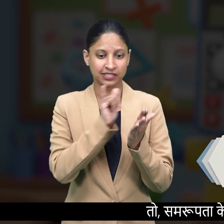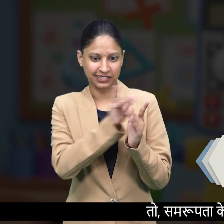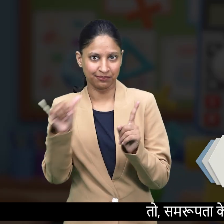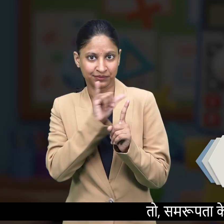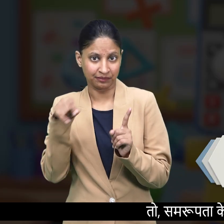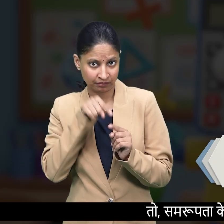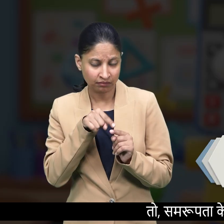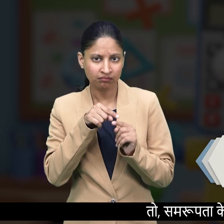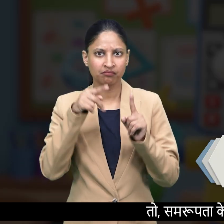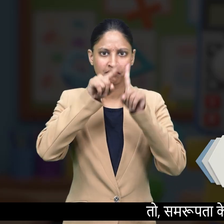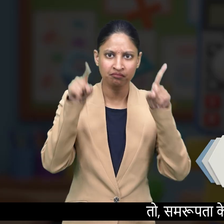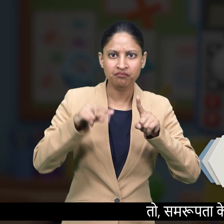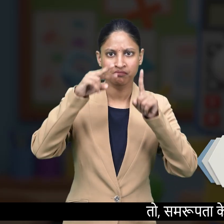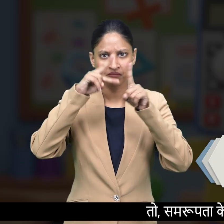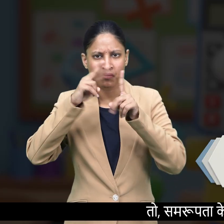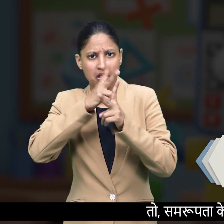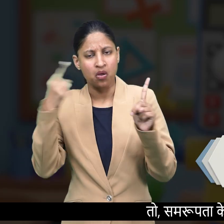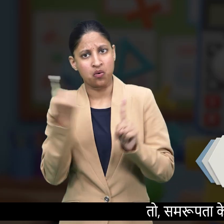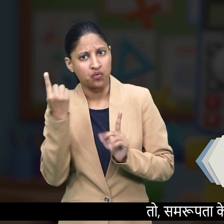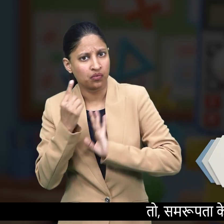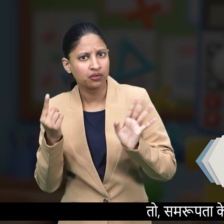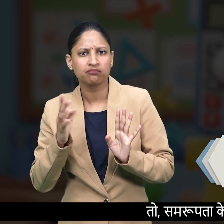तो समरूपता केवल आकृतियों में नहीं,